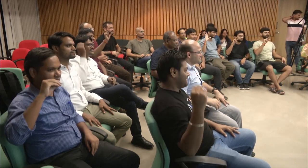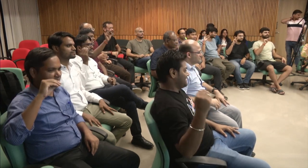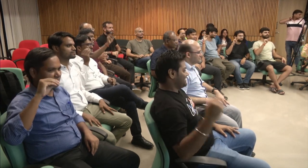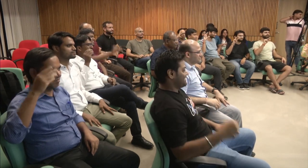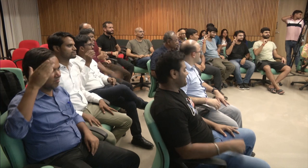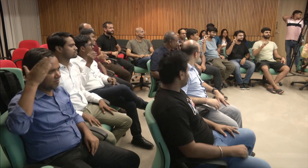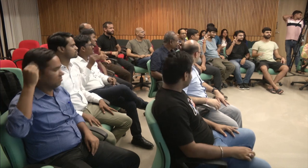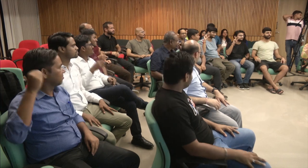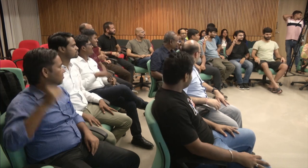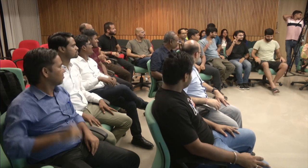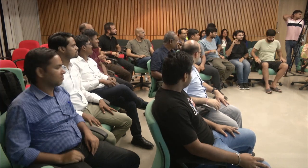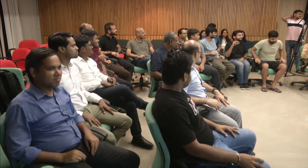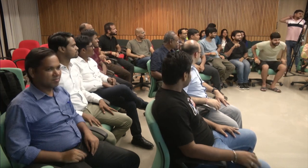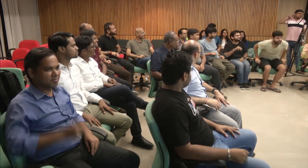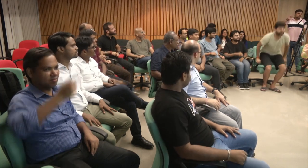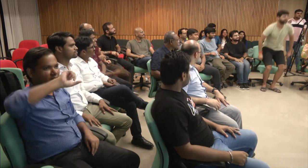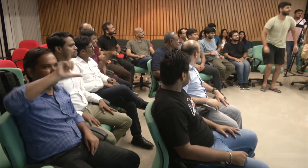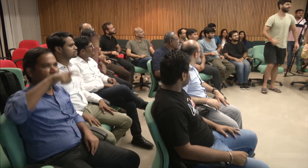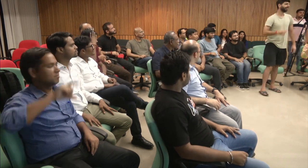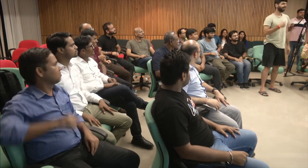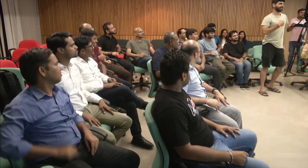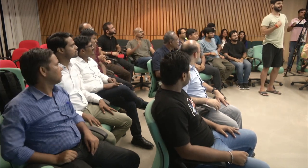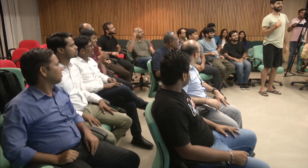सर आप खड़े होकर बताएंगे आई डोंट यूज स्नैपचैट